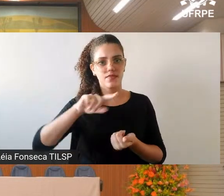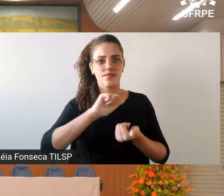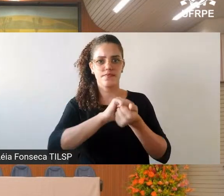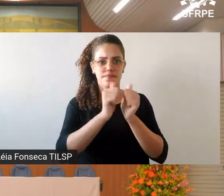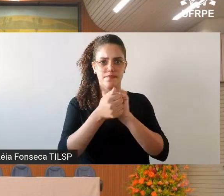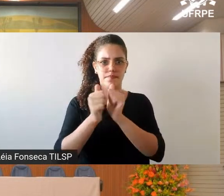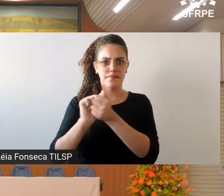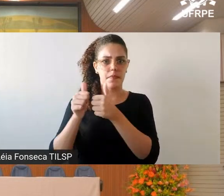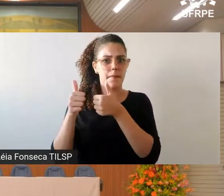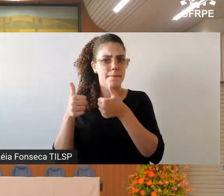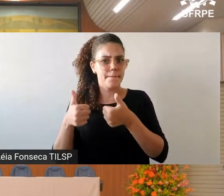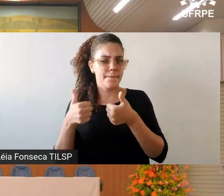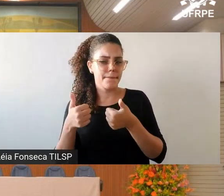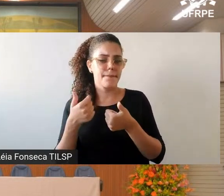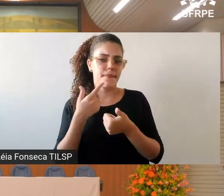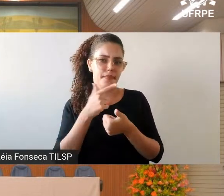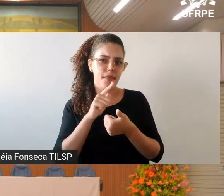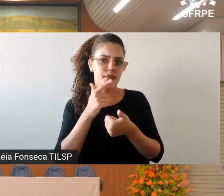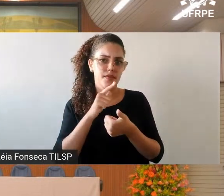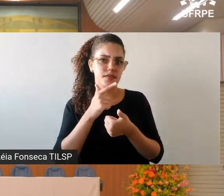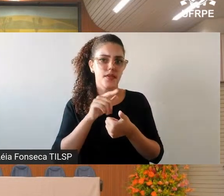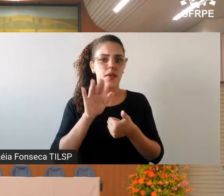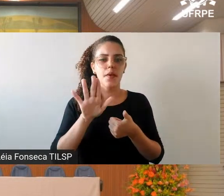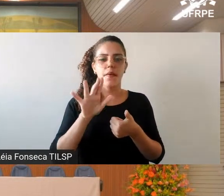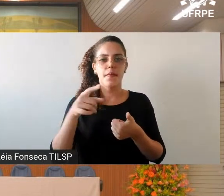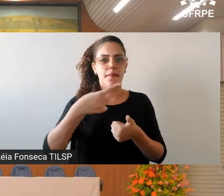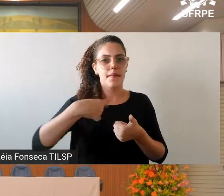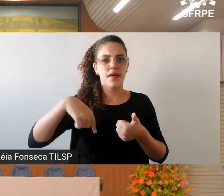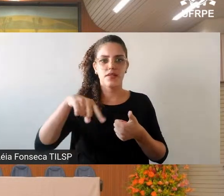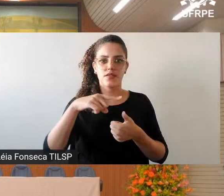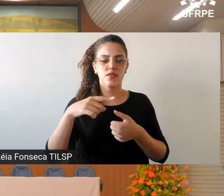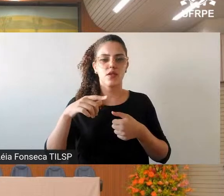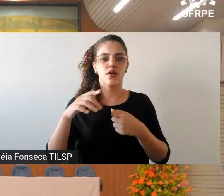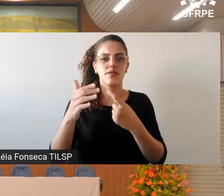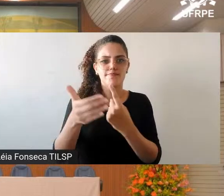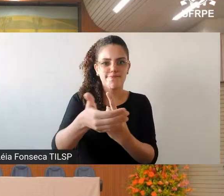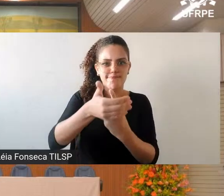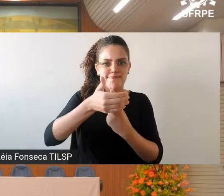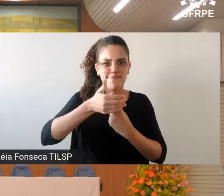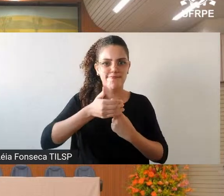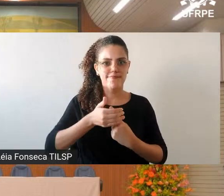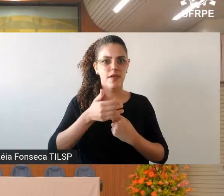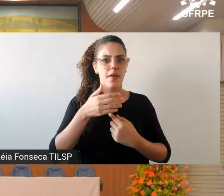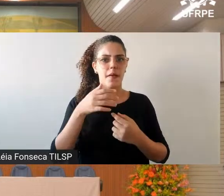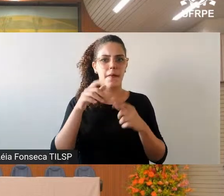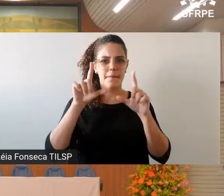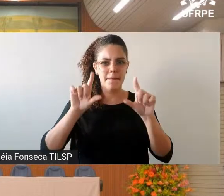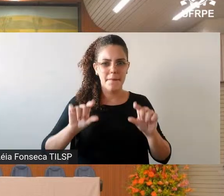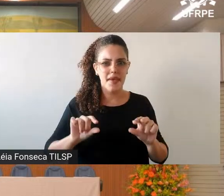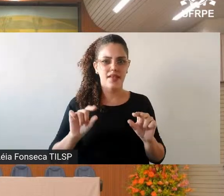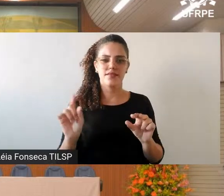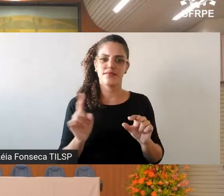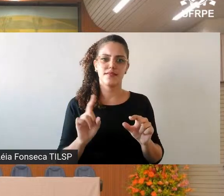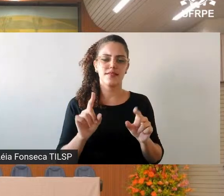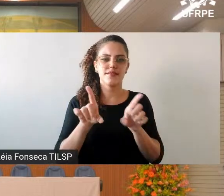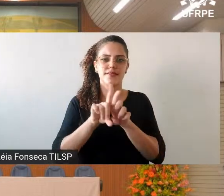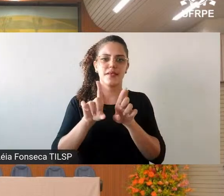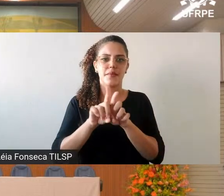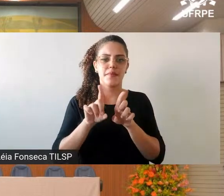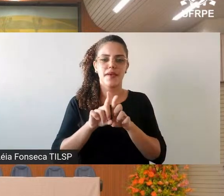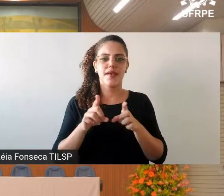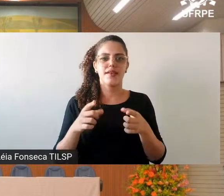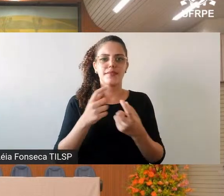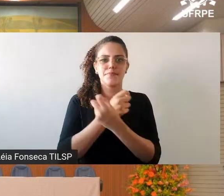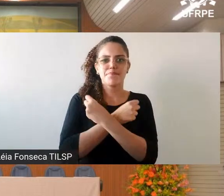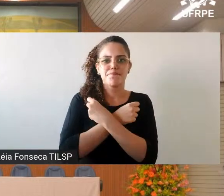nenhuma, de maneira menos acolhedora e nem menos calorosa, porque nós estamos aqui com vocês e por